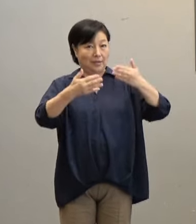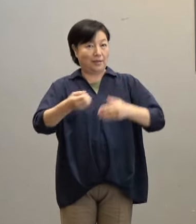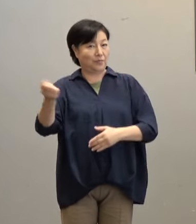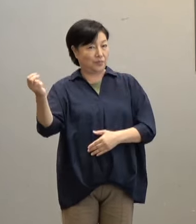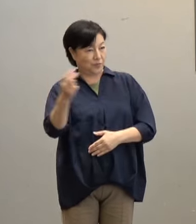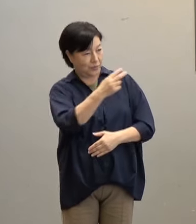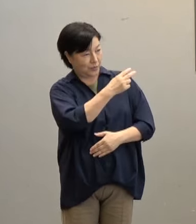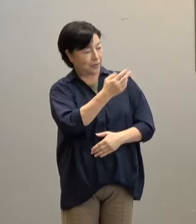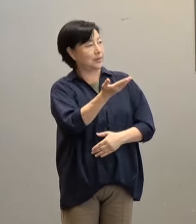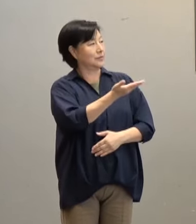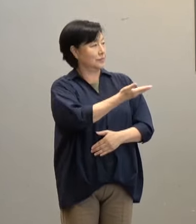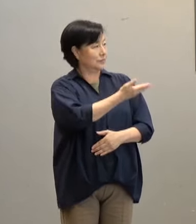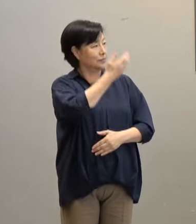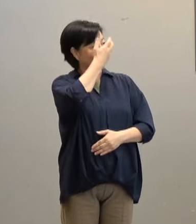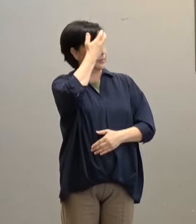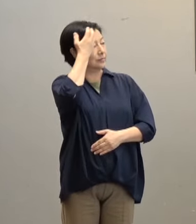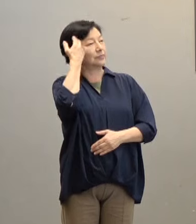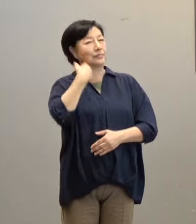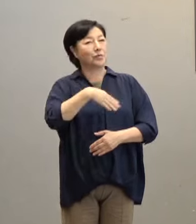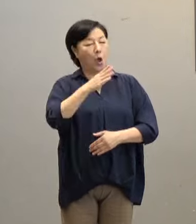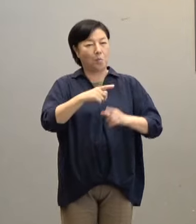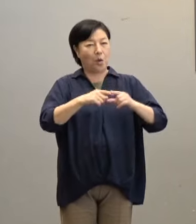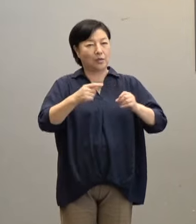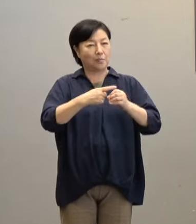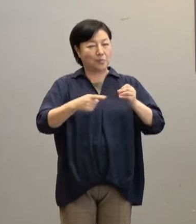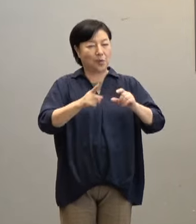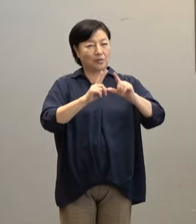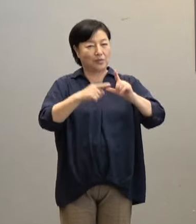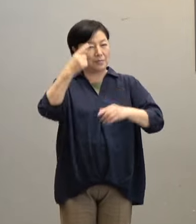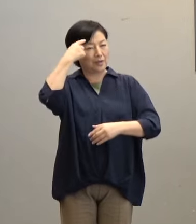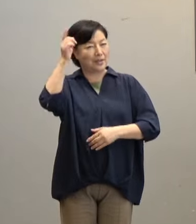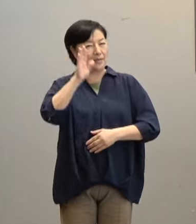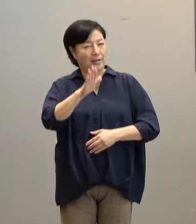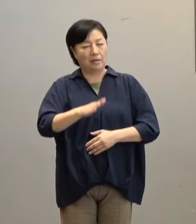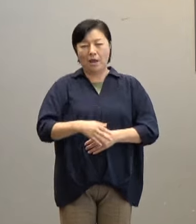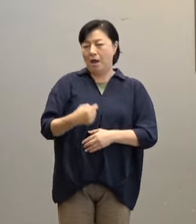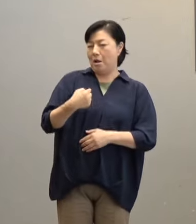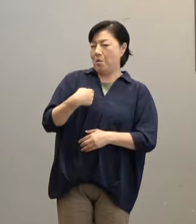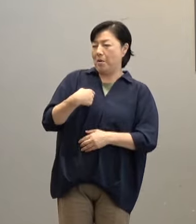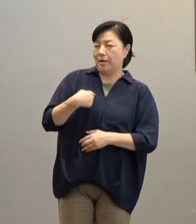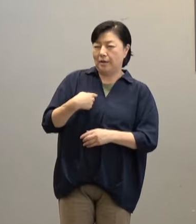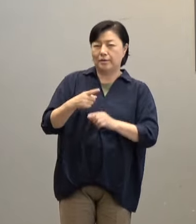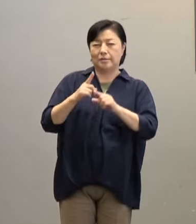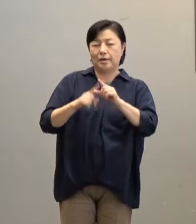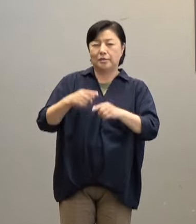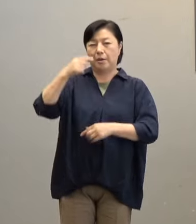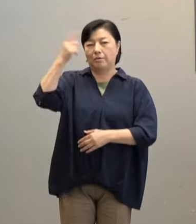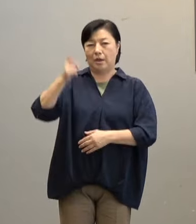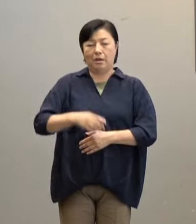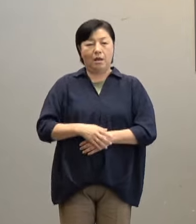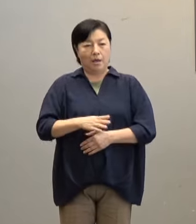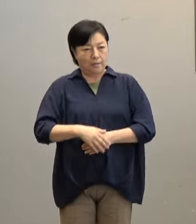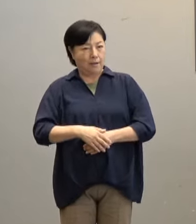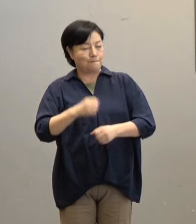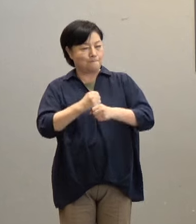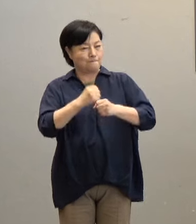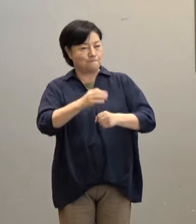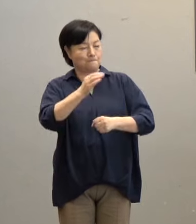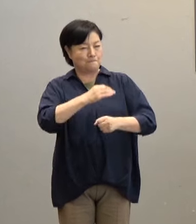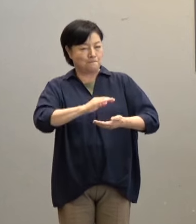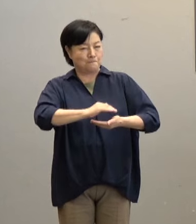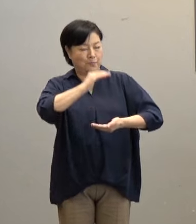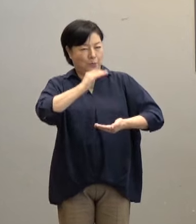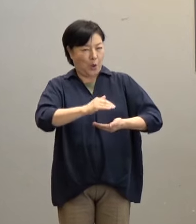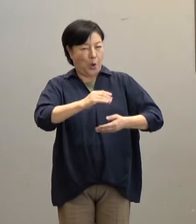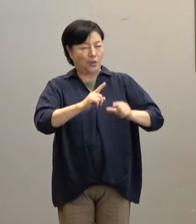ください。 どうも、日本一の千葉の梨です。 いやいや、私が千葉の梨です。 生産量、日本一の千